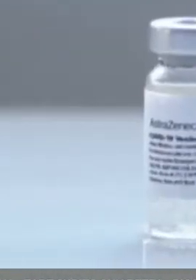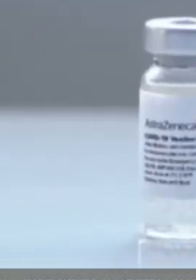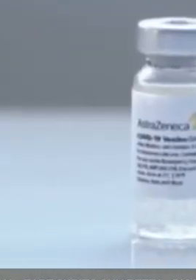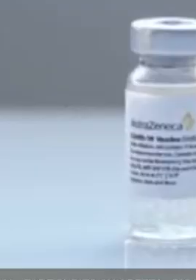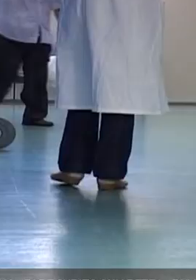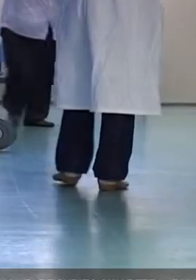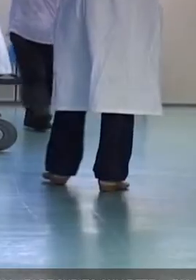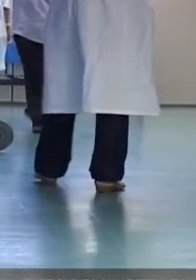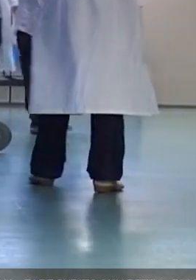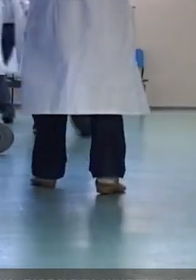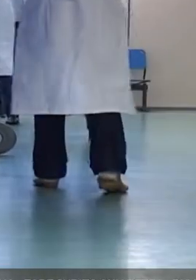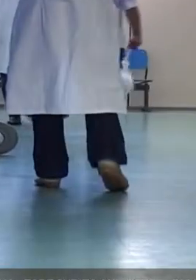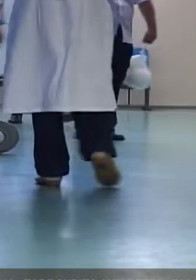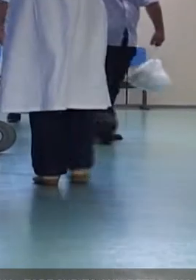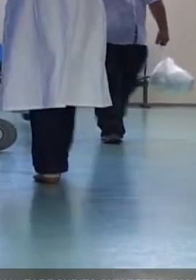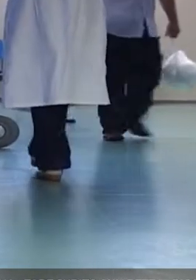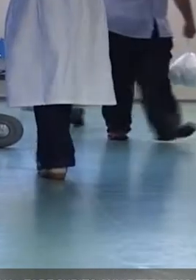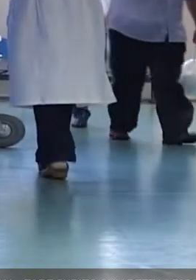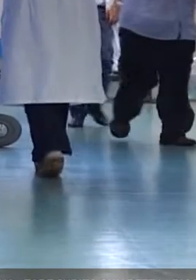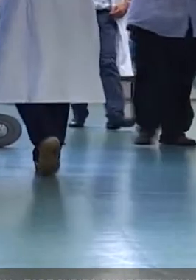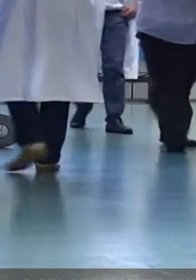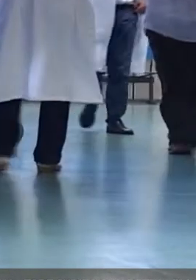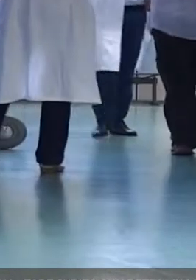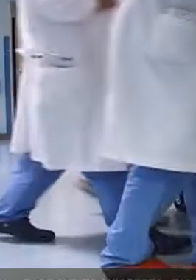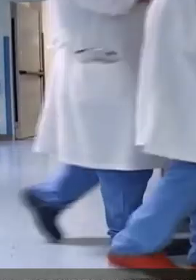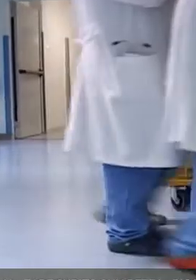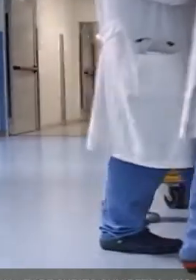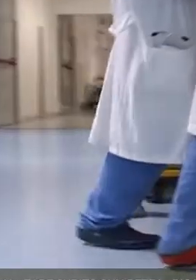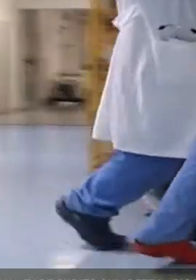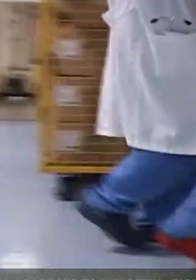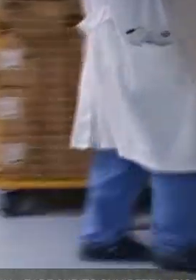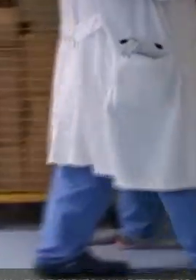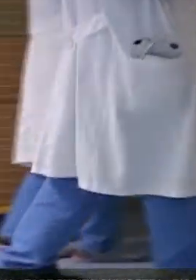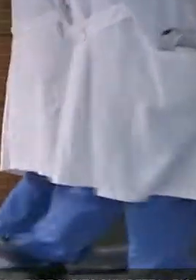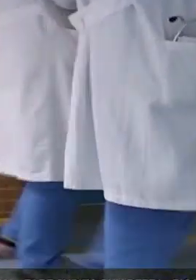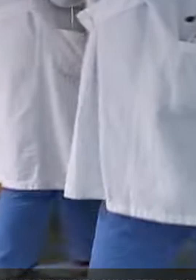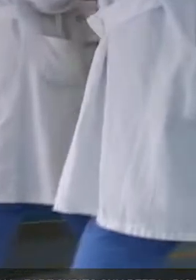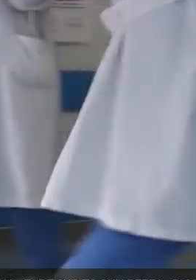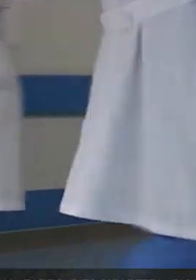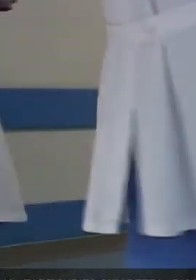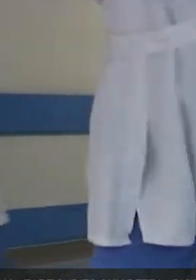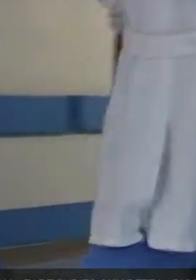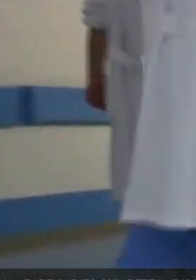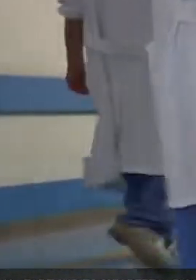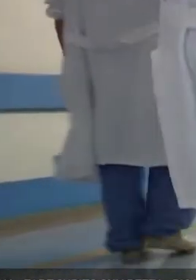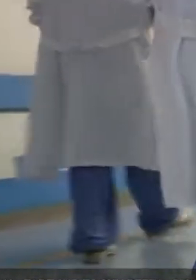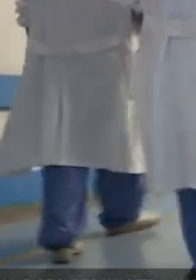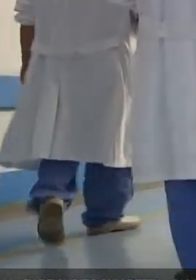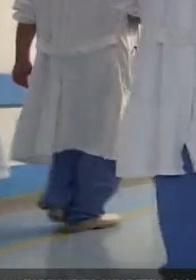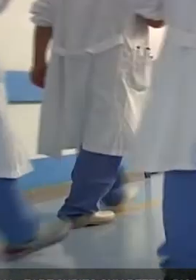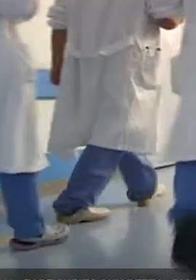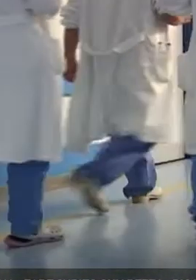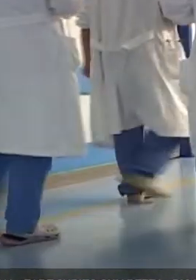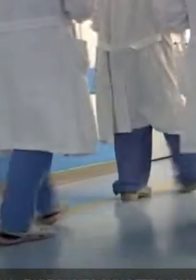strutture accreditate. A Padova e Verona ha raggiunta la soglia del 20% dei posti occupati dei pazienti Covid. Le altre province si attestano